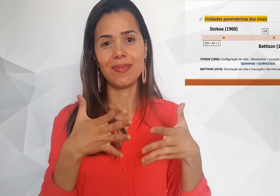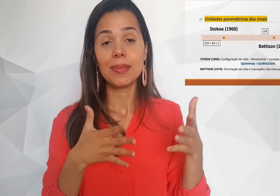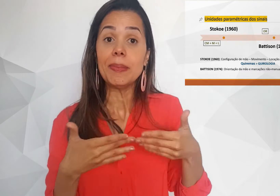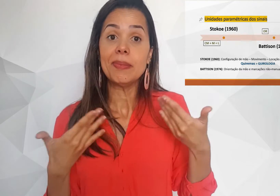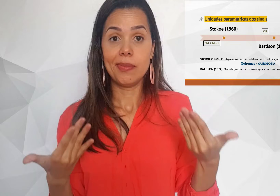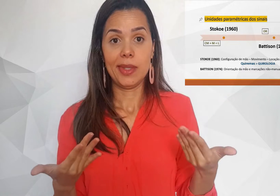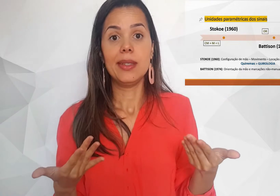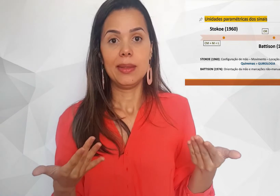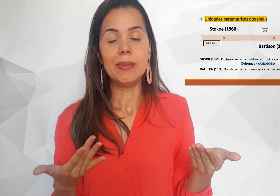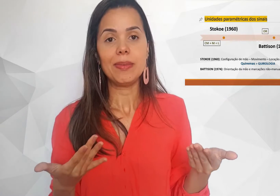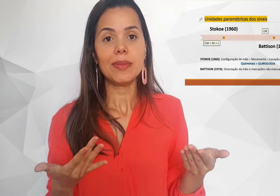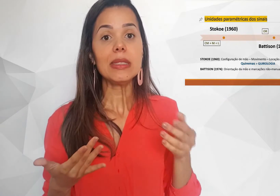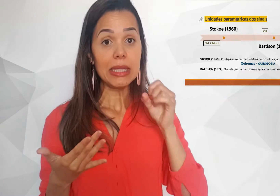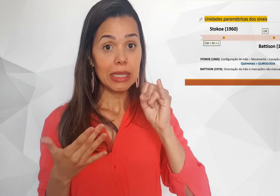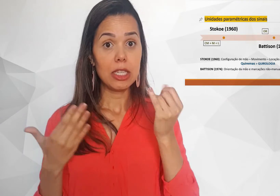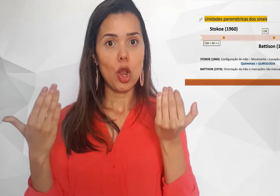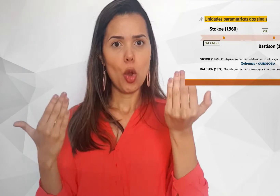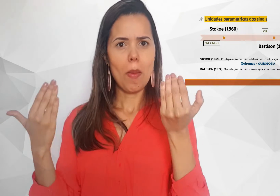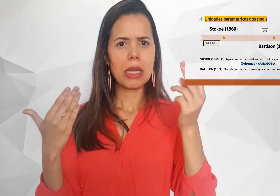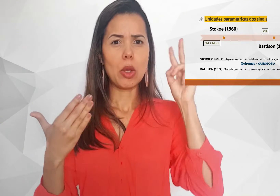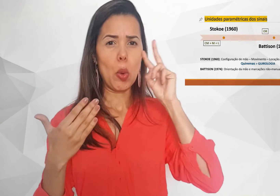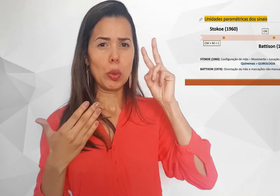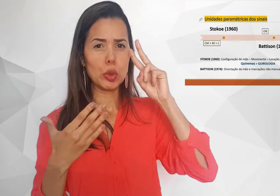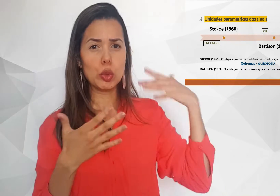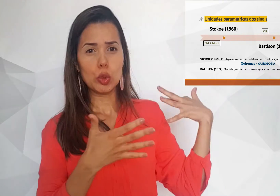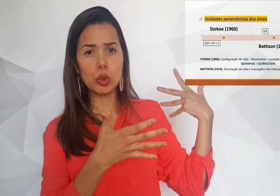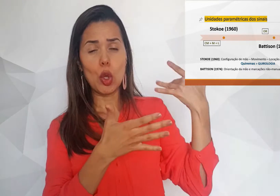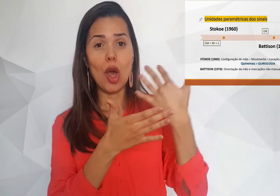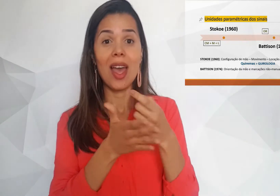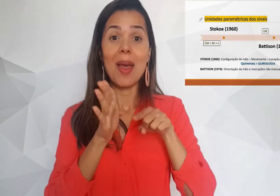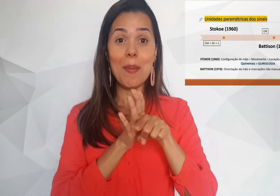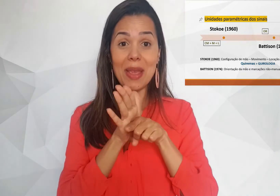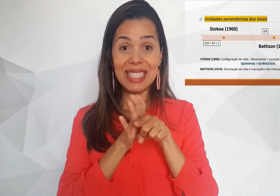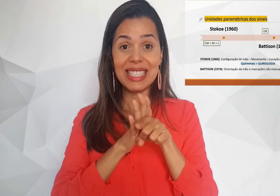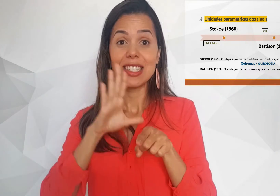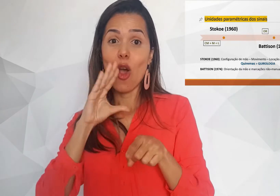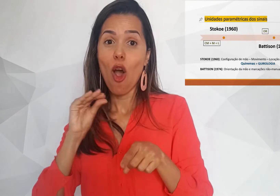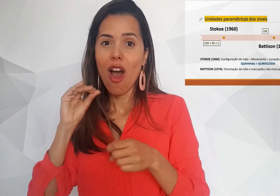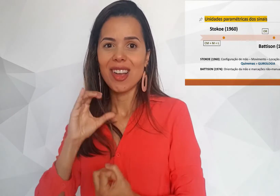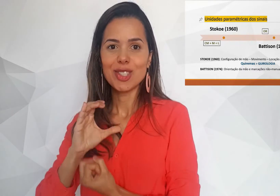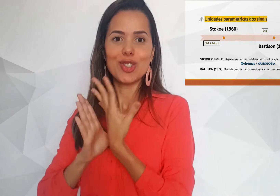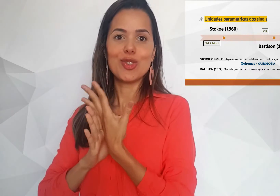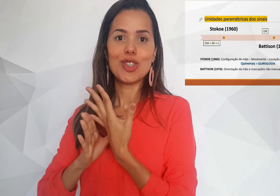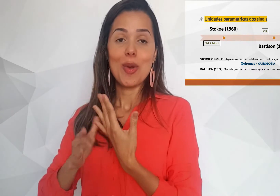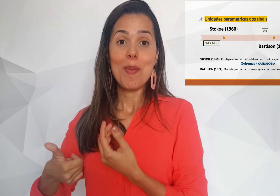línguas sinalizadas. Então, num panorama histórico, as pesquisas em línguas orais surgiram